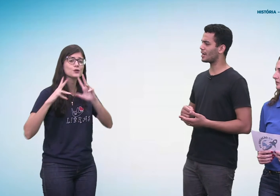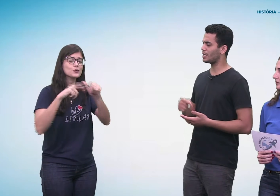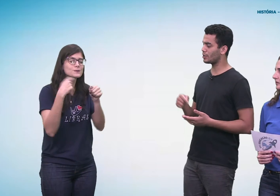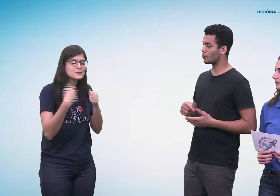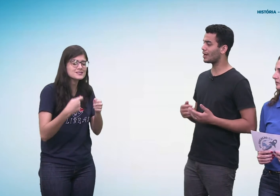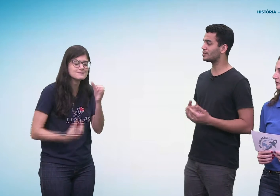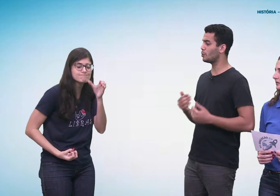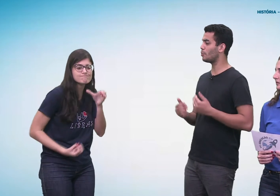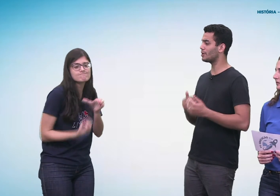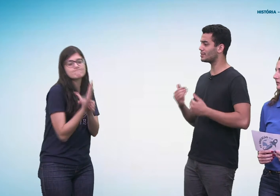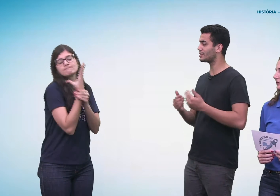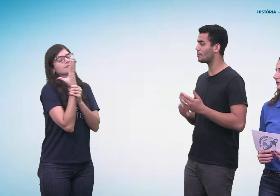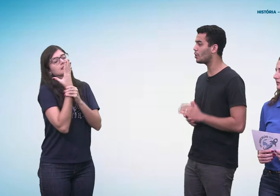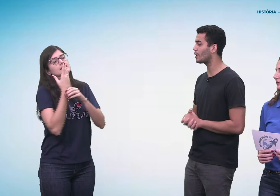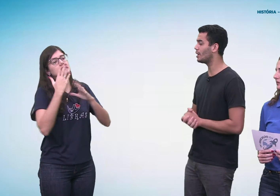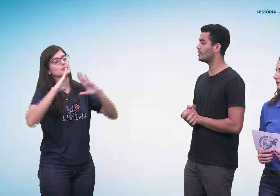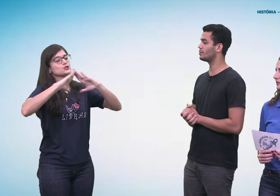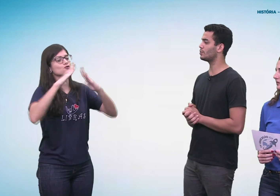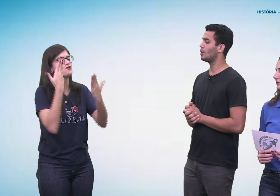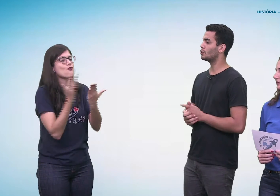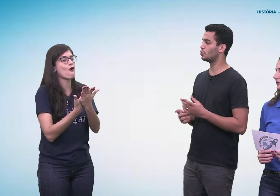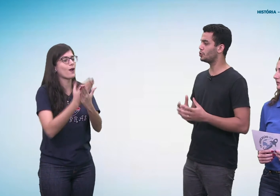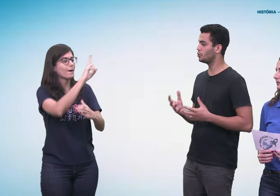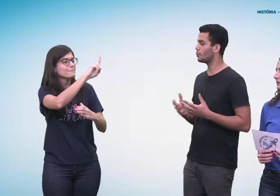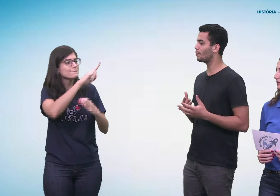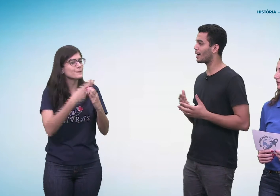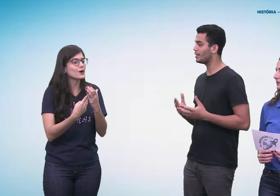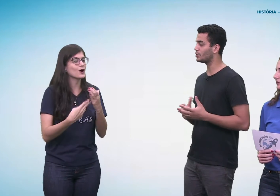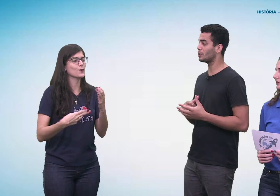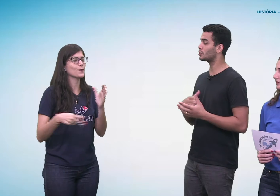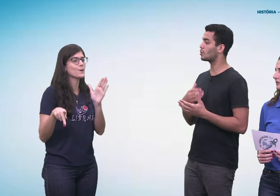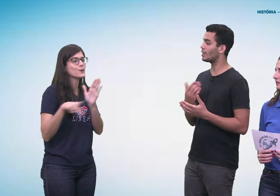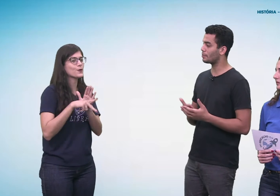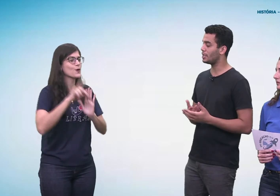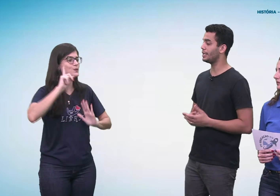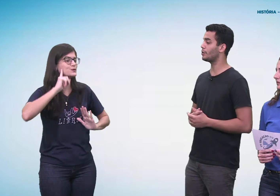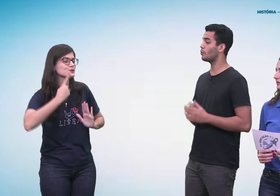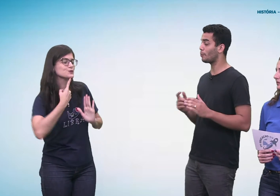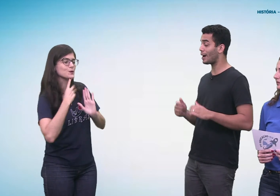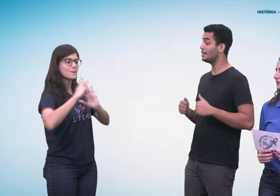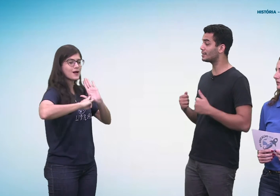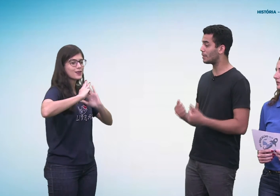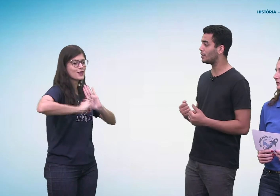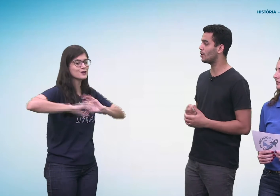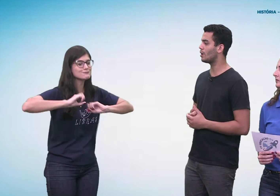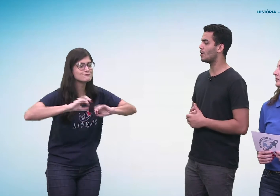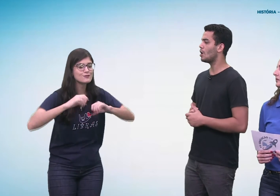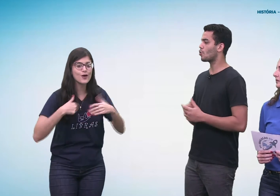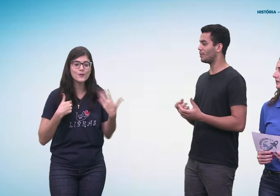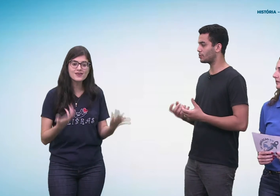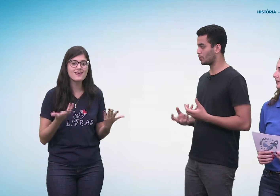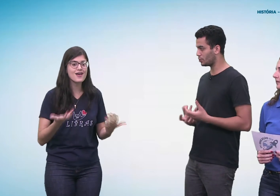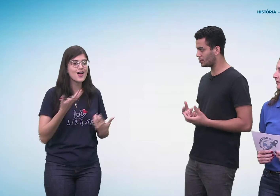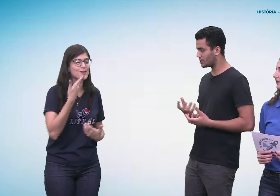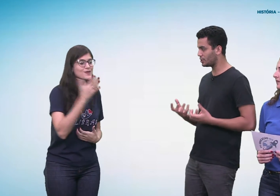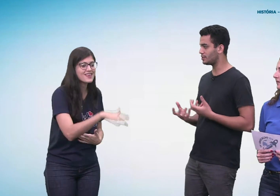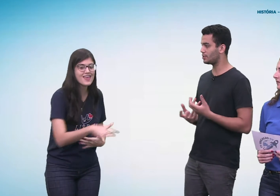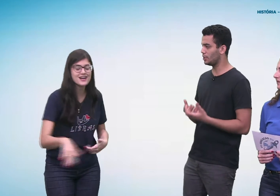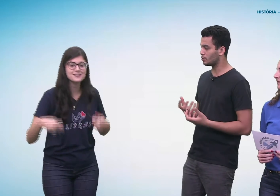que o Brasil possa estar melhorando, surgindo um país, uma escola bilíngue, um país melhor, com metodologias de ensinos